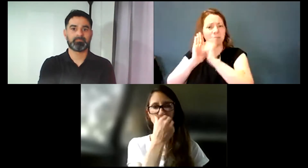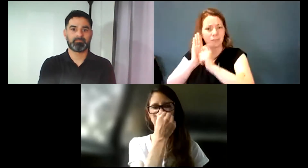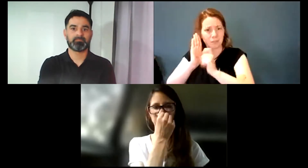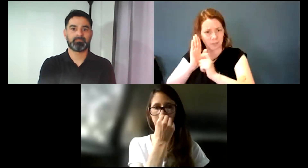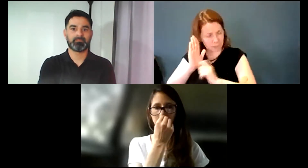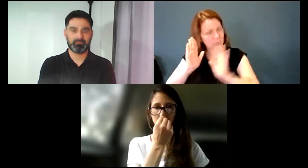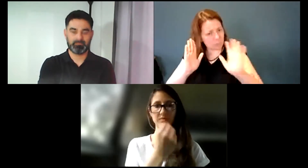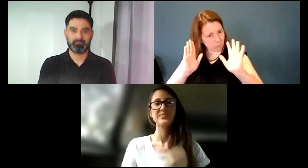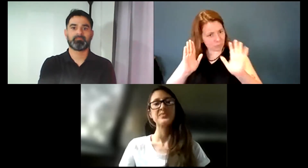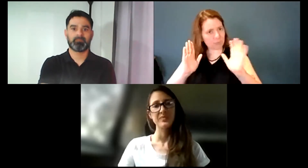febrero más o menos, Paula?